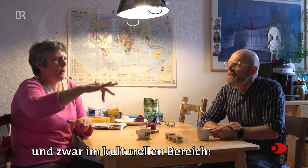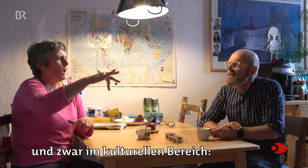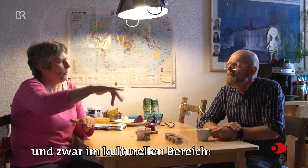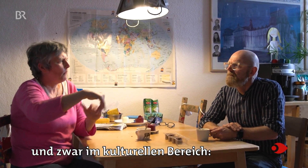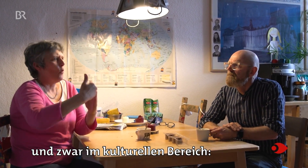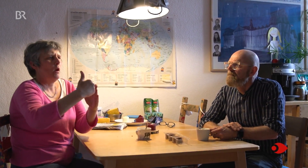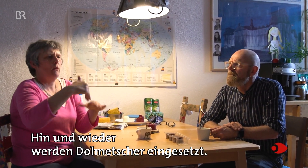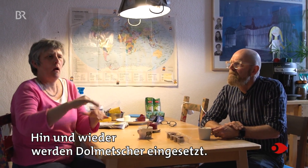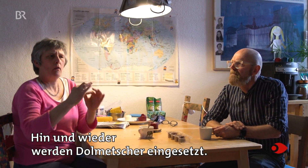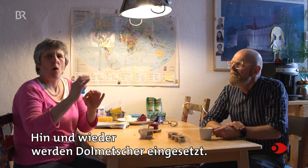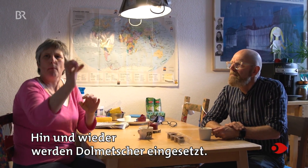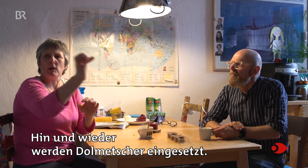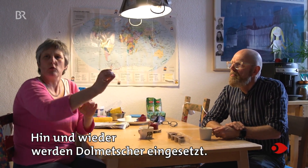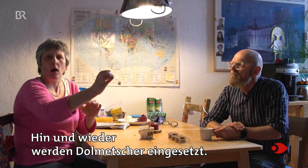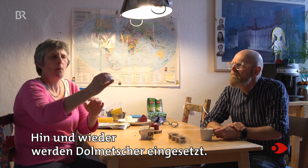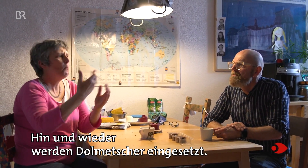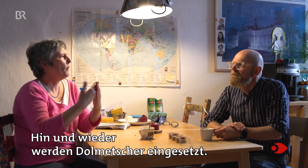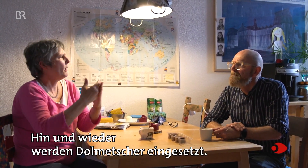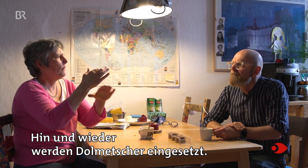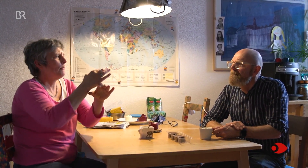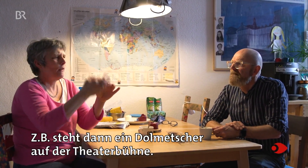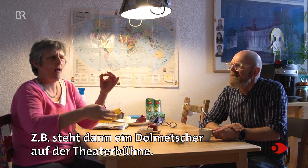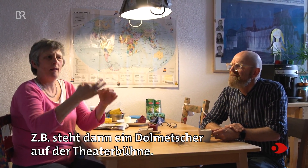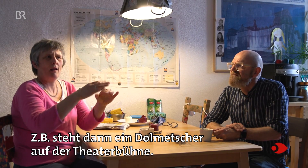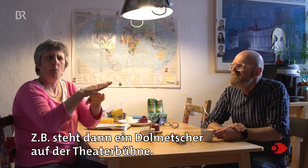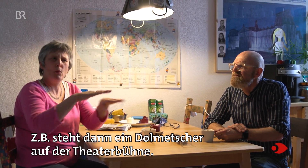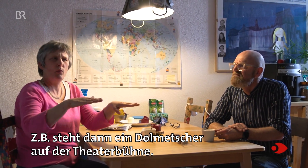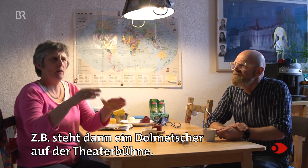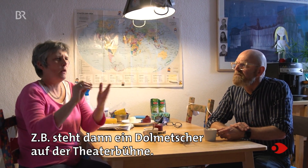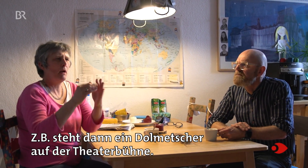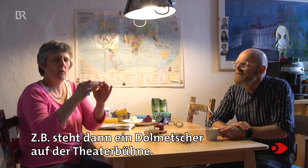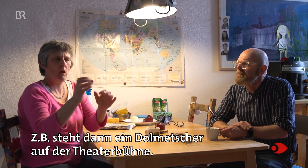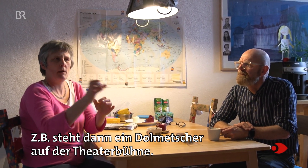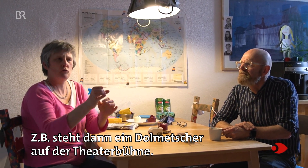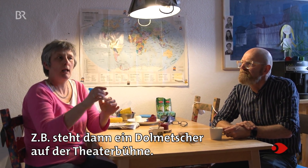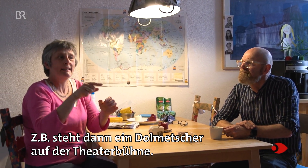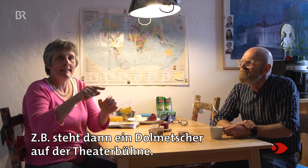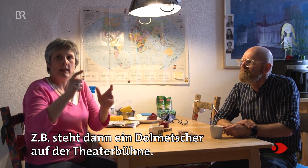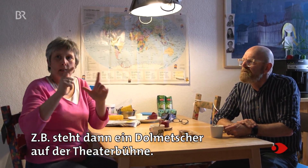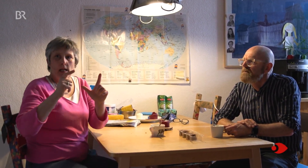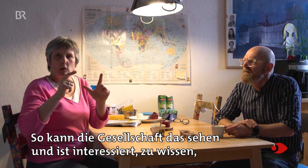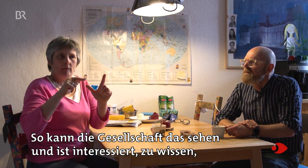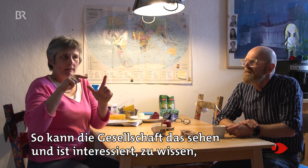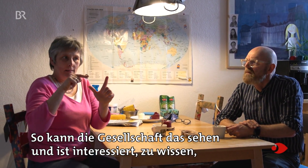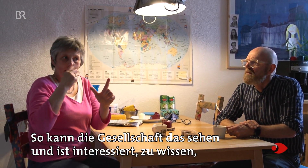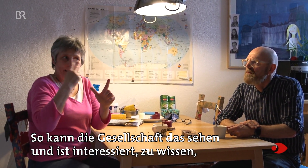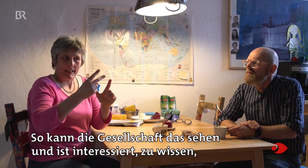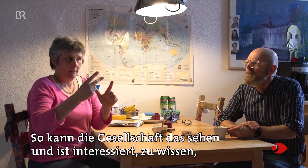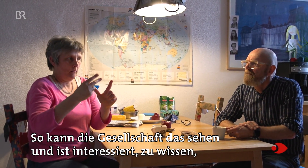Bereich. Hin und wieder werden Dolmetscher eingesetzt. Zum Beispiel steht dann ein Dolmetscher auf der Theaterbühne. So kann die Gesellschaft das sehen und